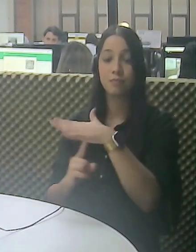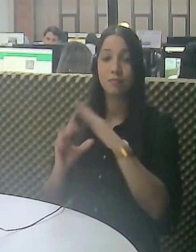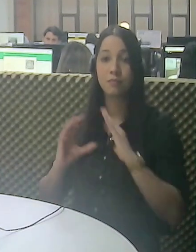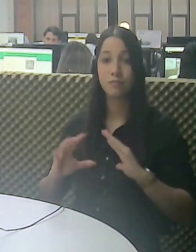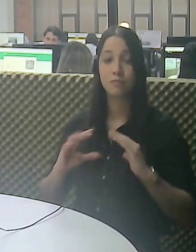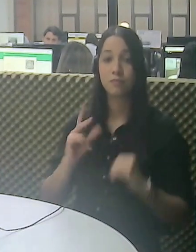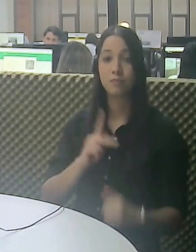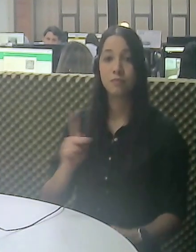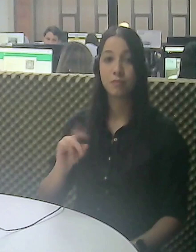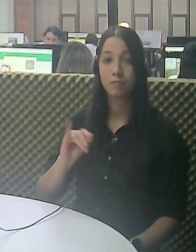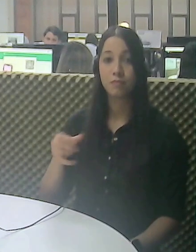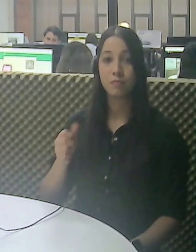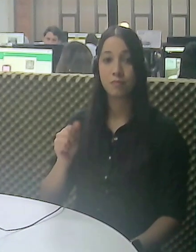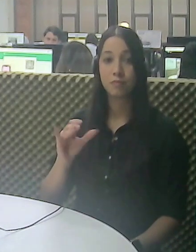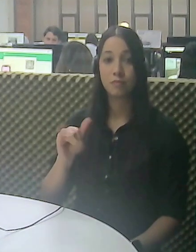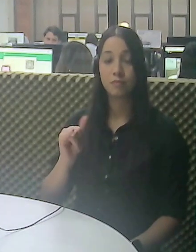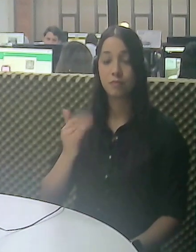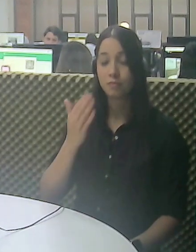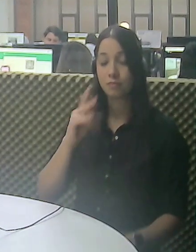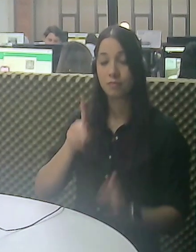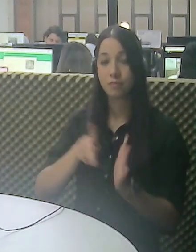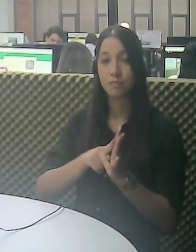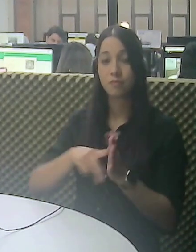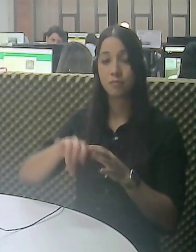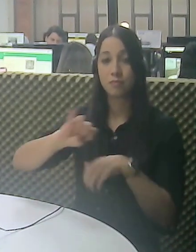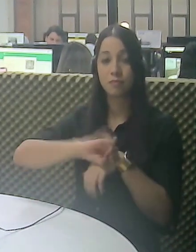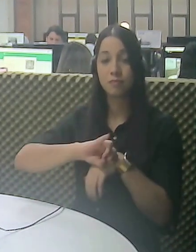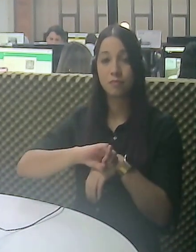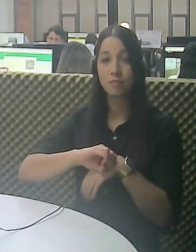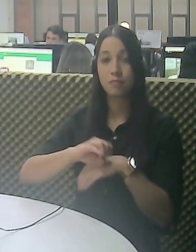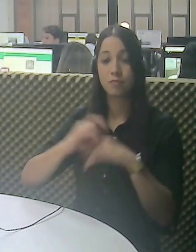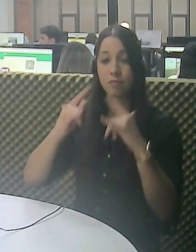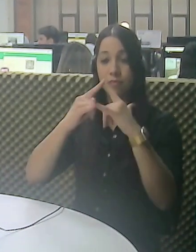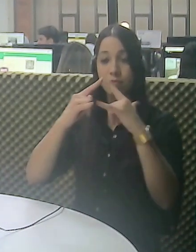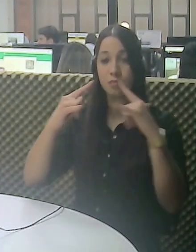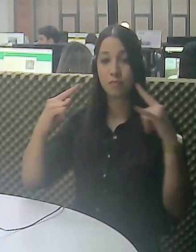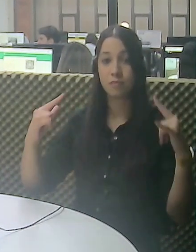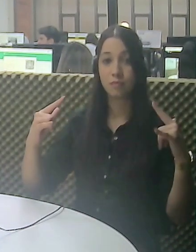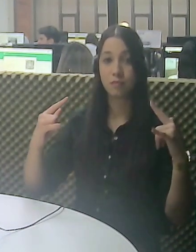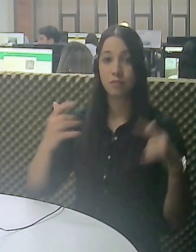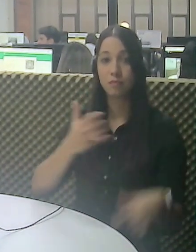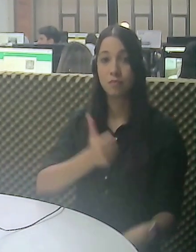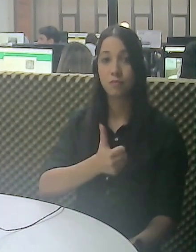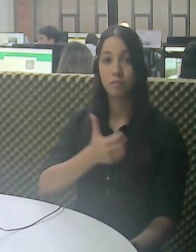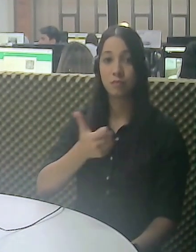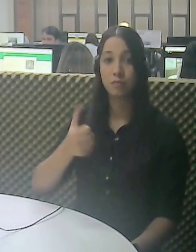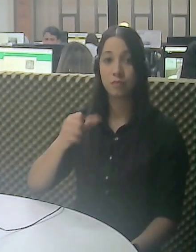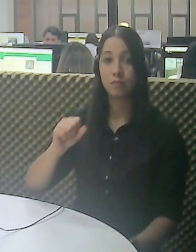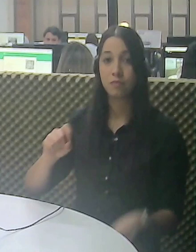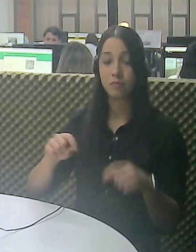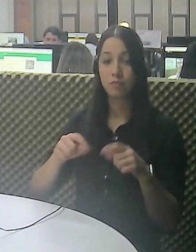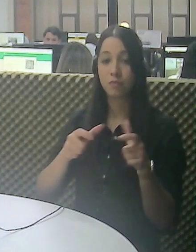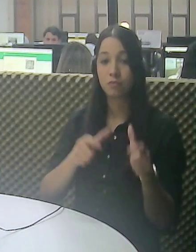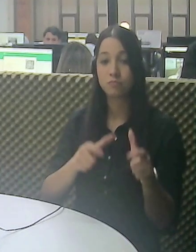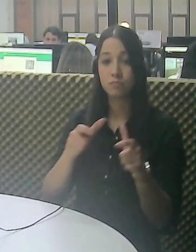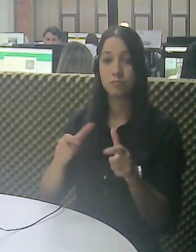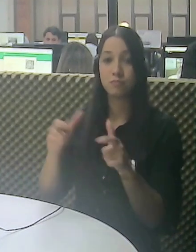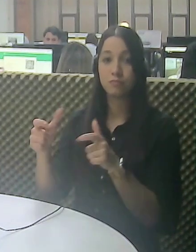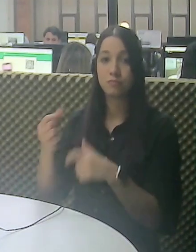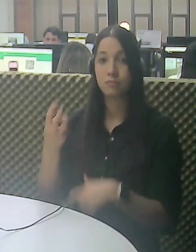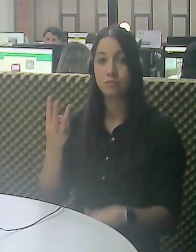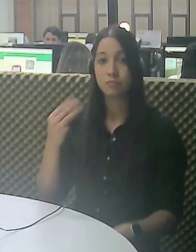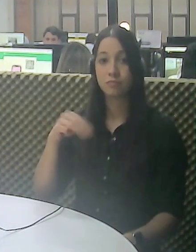Praça Professor Jaci de Assis, no centro. O espaço tem área coberta, dividida em 118 boxes com 3